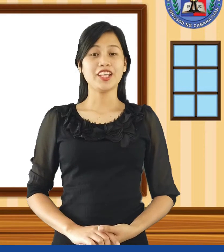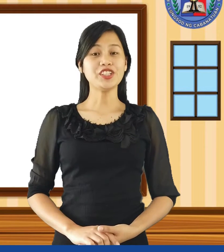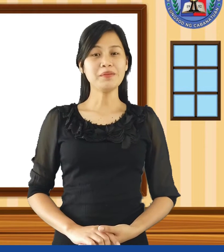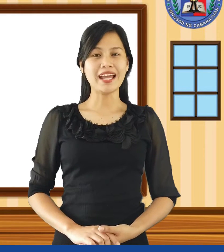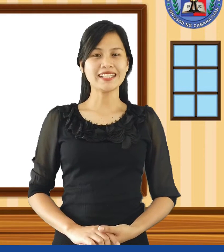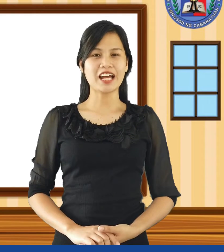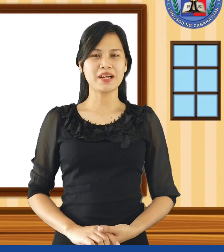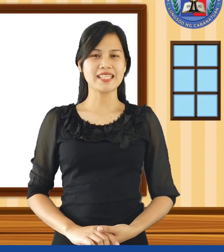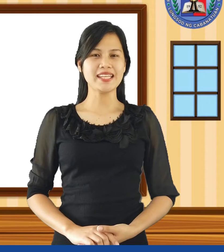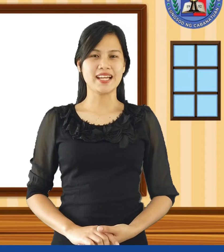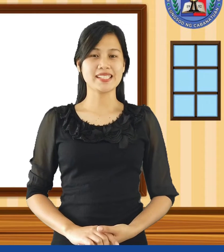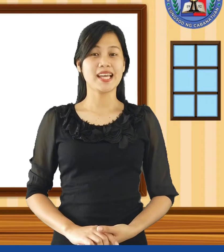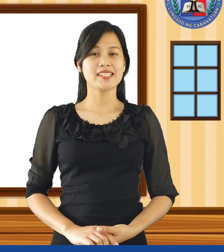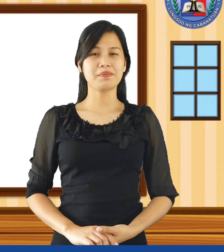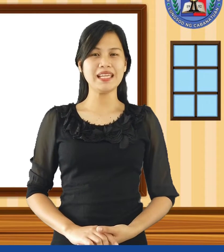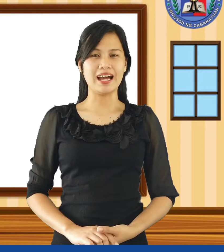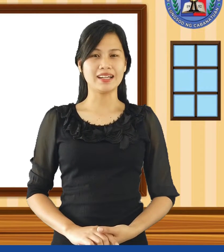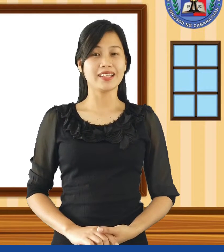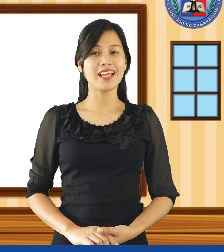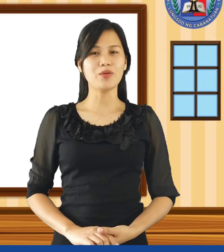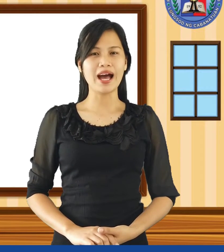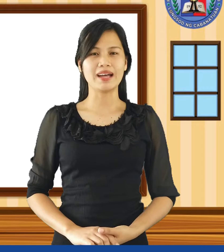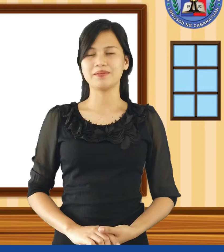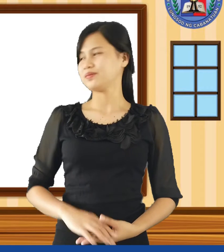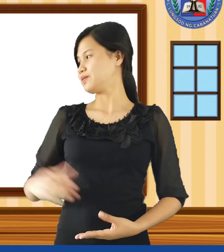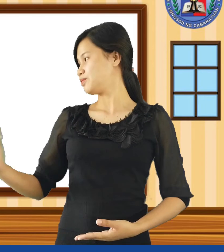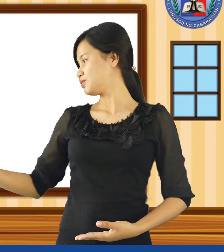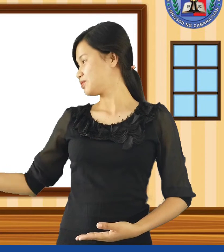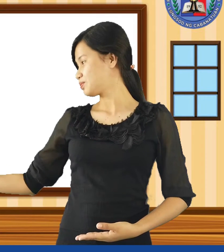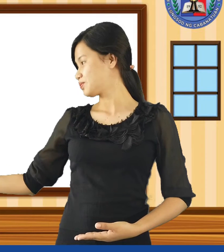Ito naman ang tamang senyas sa bilang dalawa.